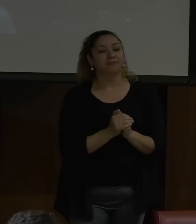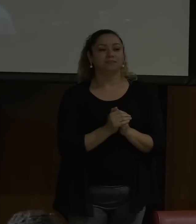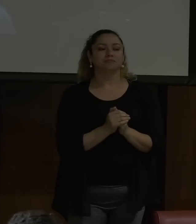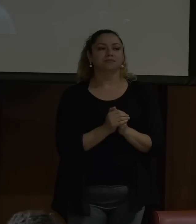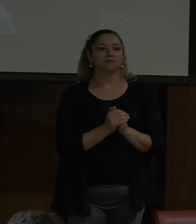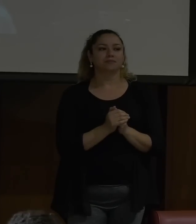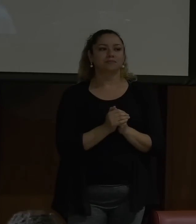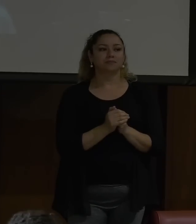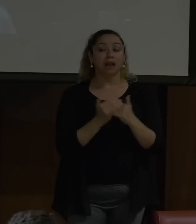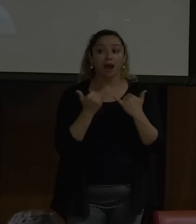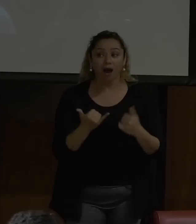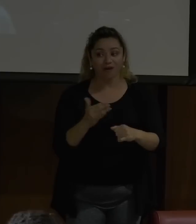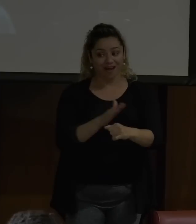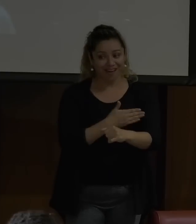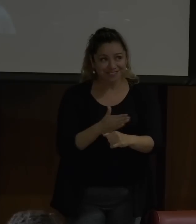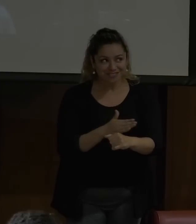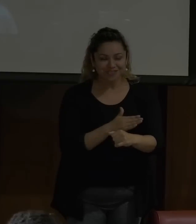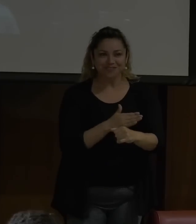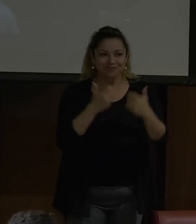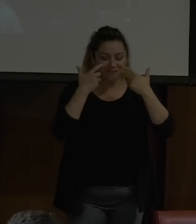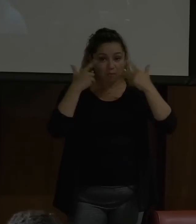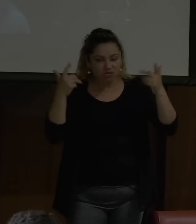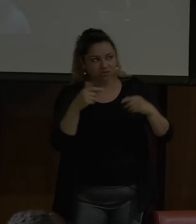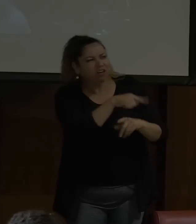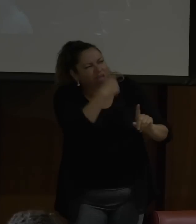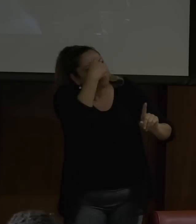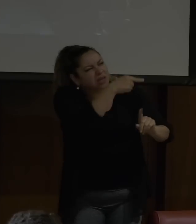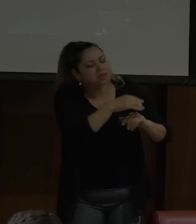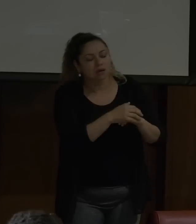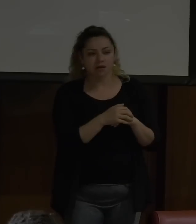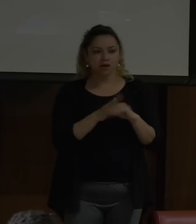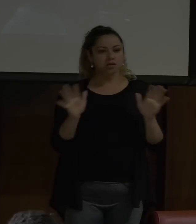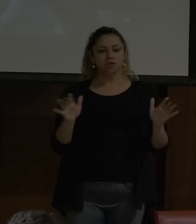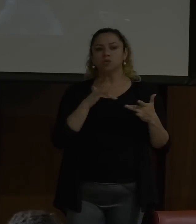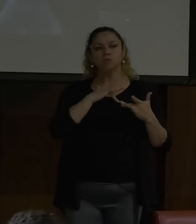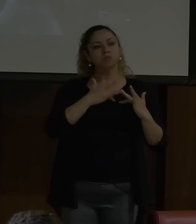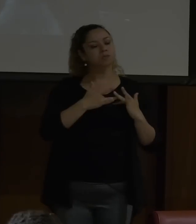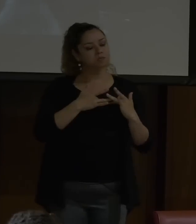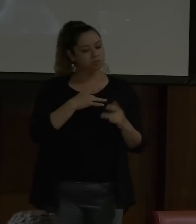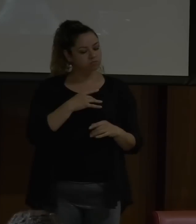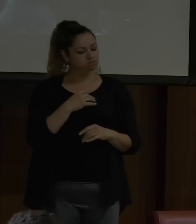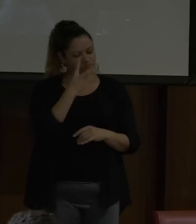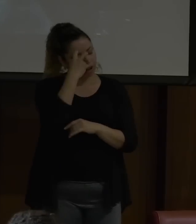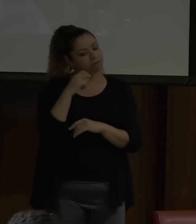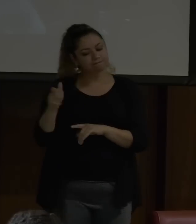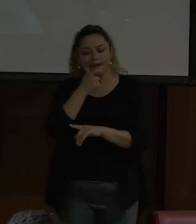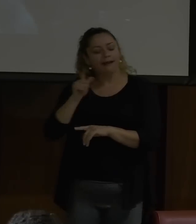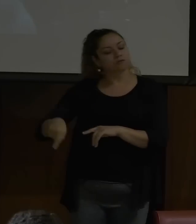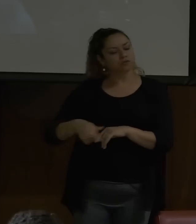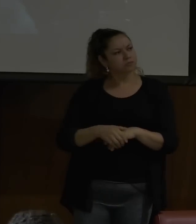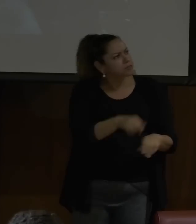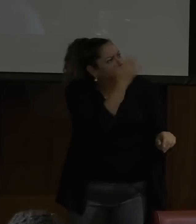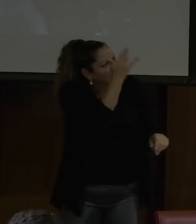Pero después, ahora con la canción es famosa, ¿usted qué piensa? No, yo vivo resentida con Leandro. ¿Pero por qué?